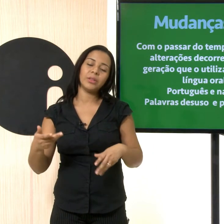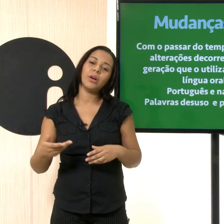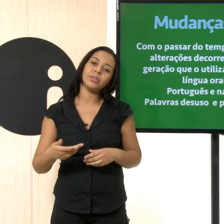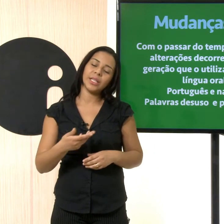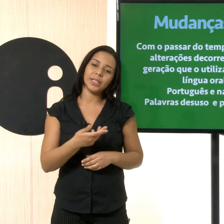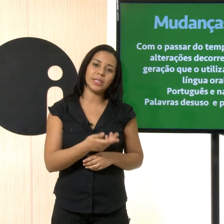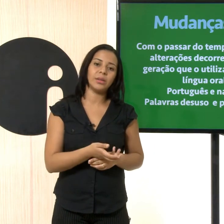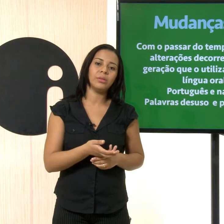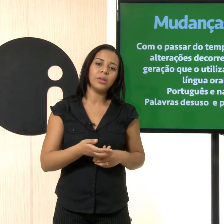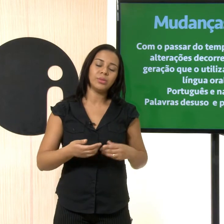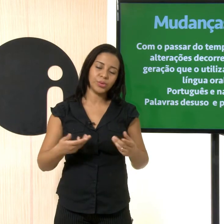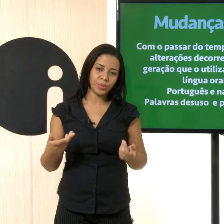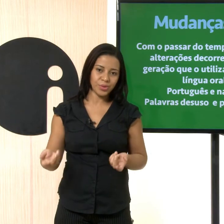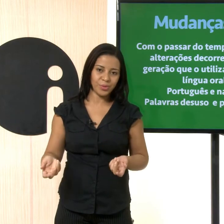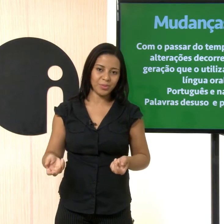à alteração nos costumes.